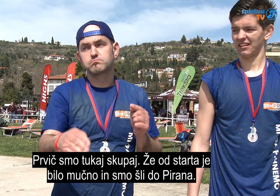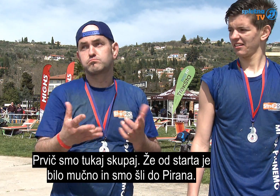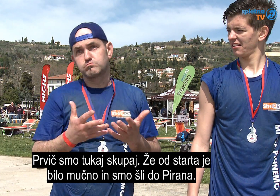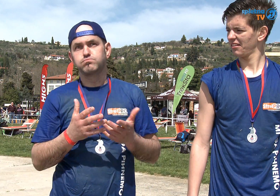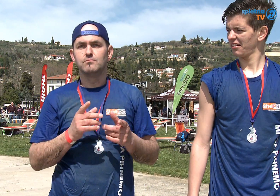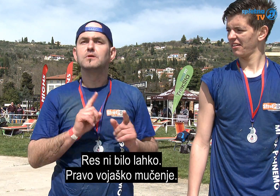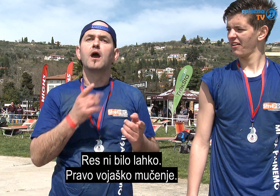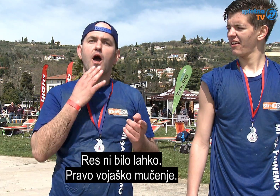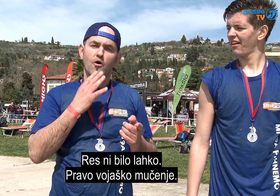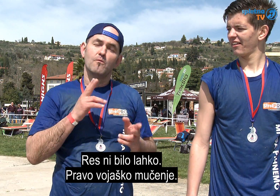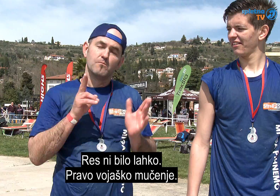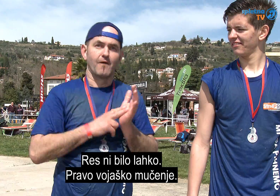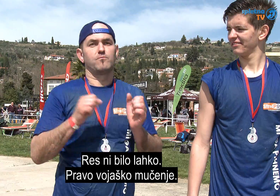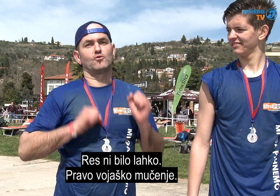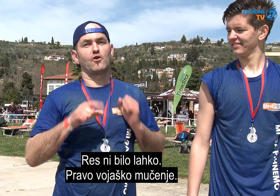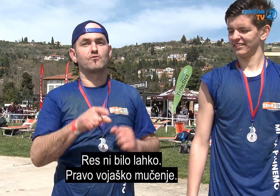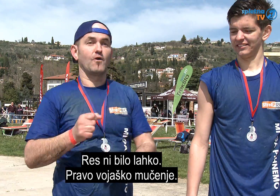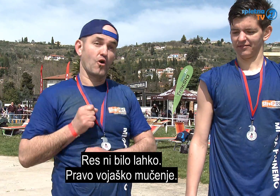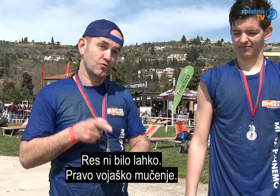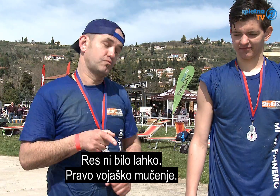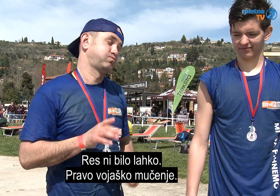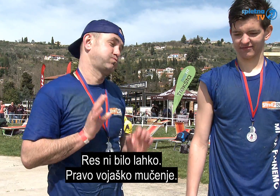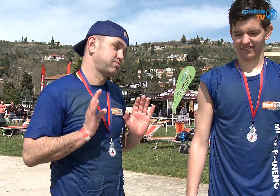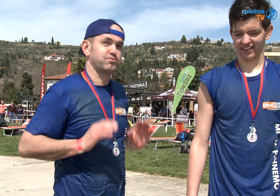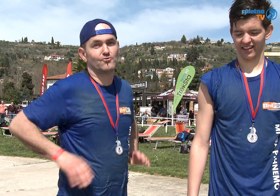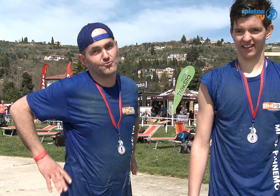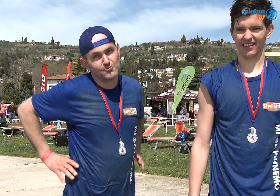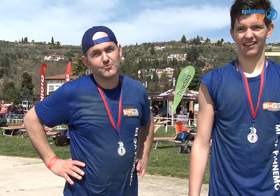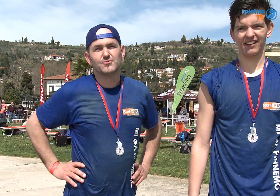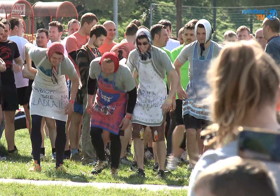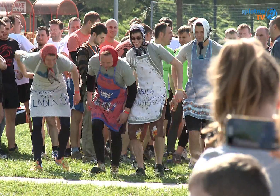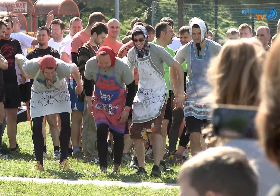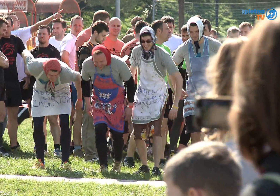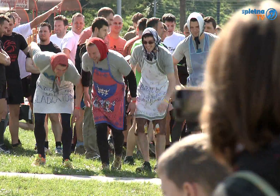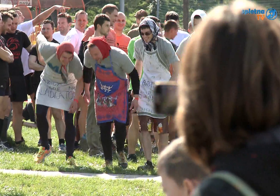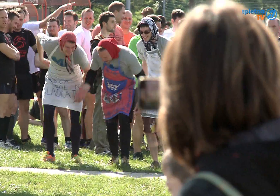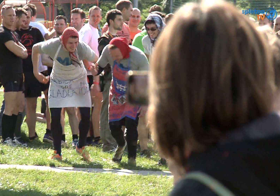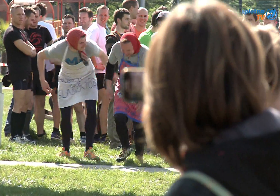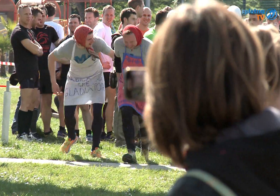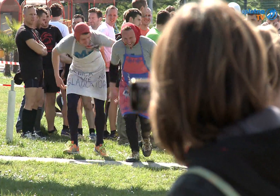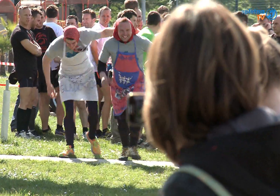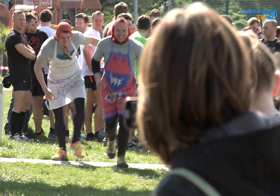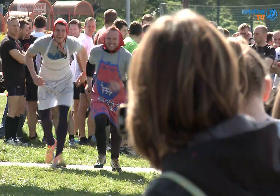Pa mokro. Tako. To je lepo slišati. Lepo je videti na smeh. A babica